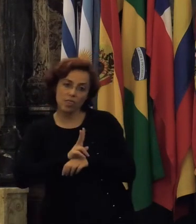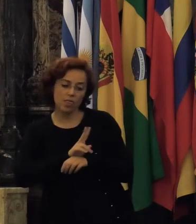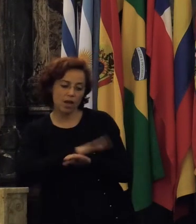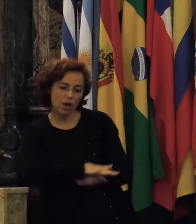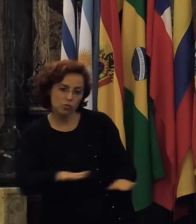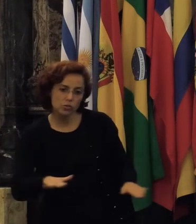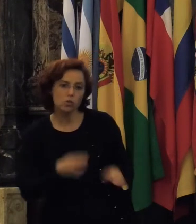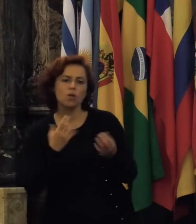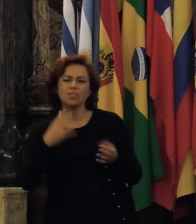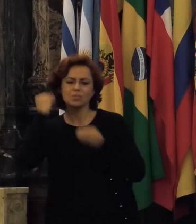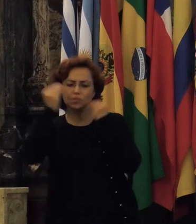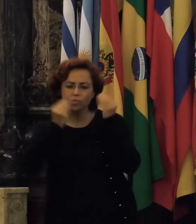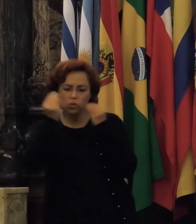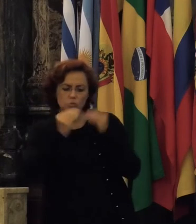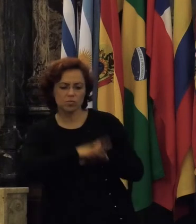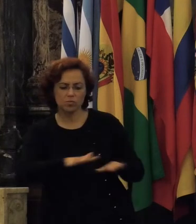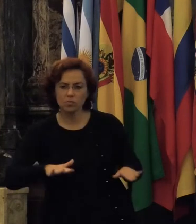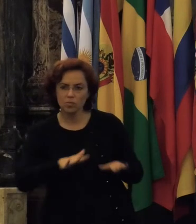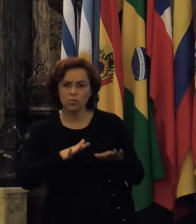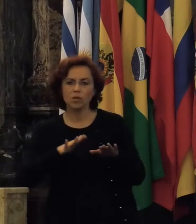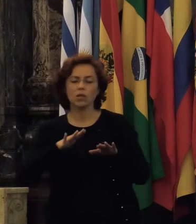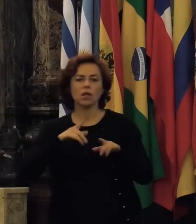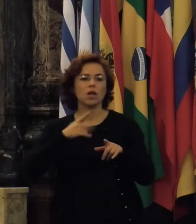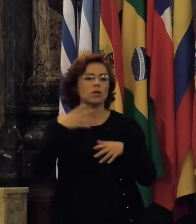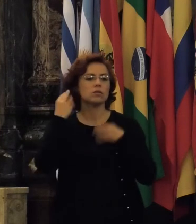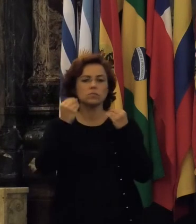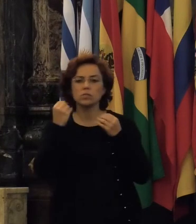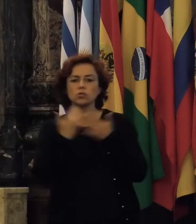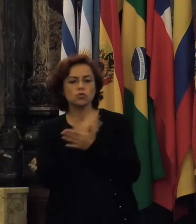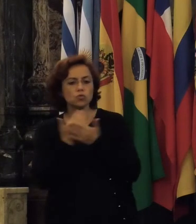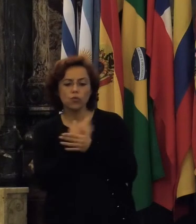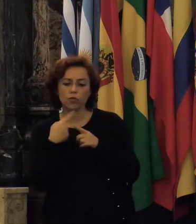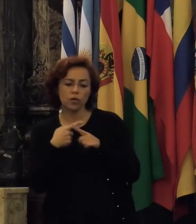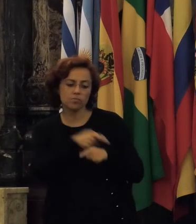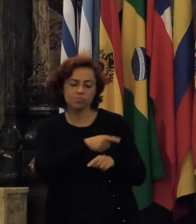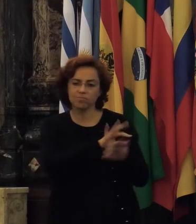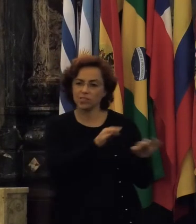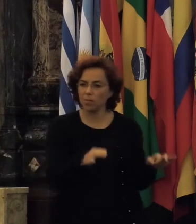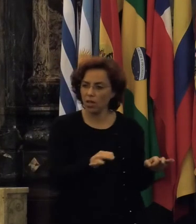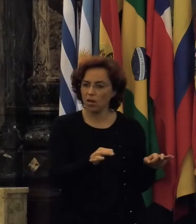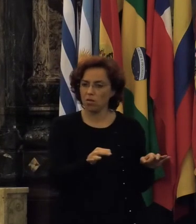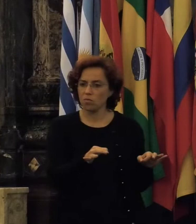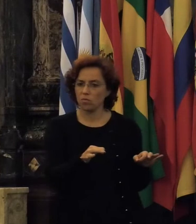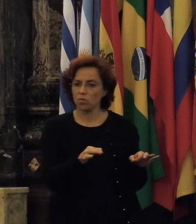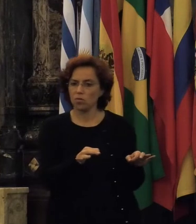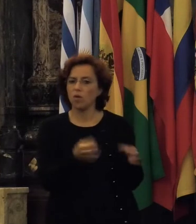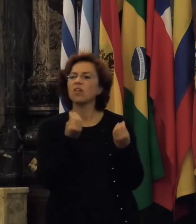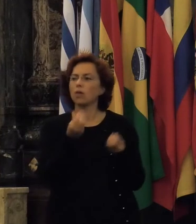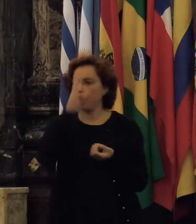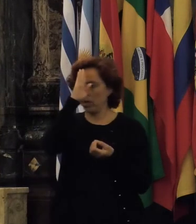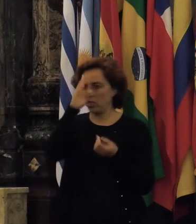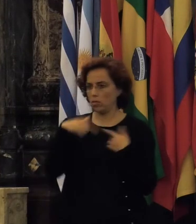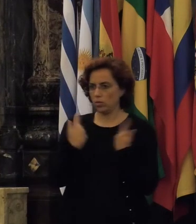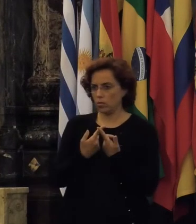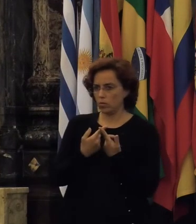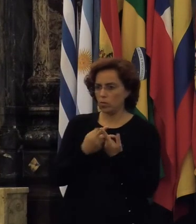más chicos, que se preocupan, que se inquietan, que sufren por sus hermanos. ¿Qué hemos aprendido